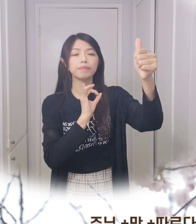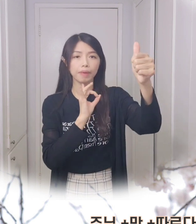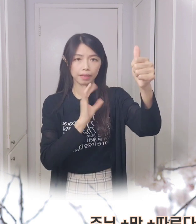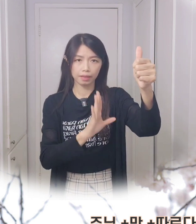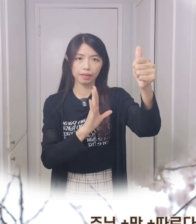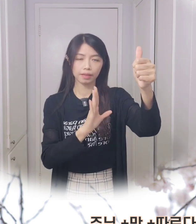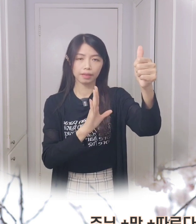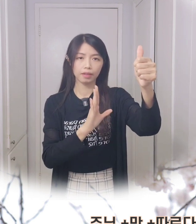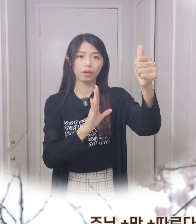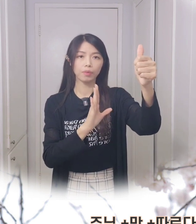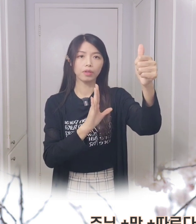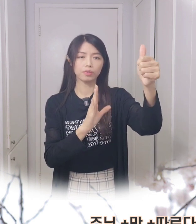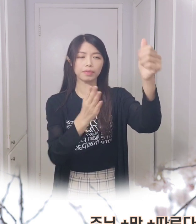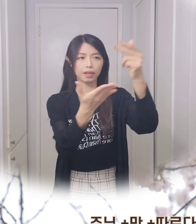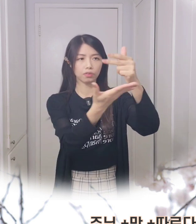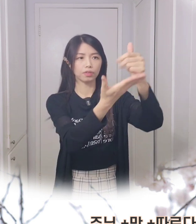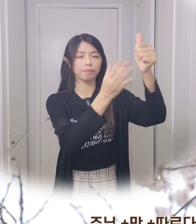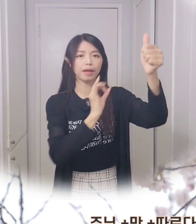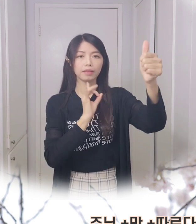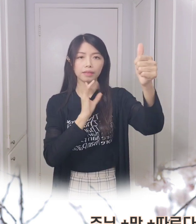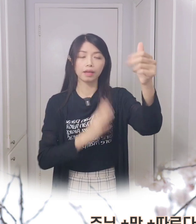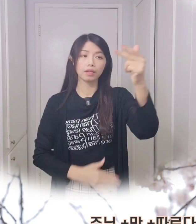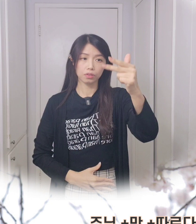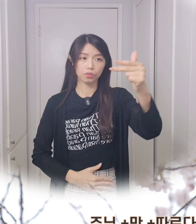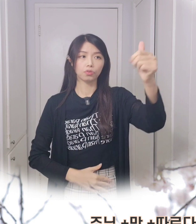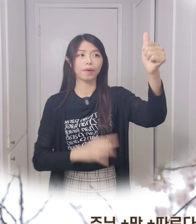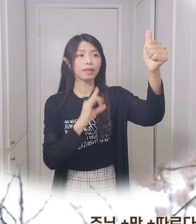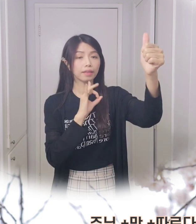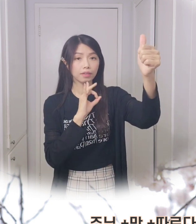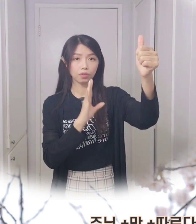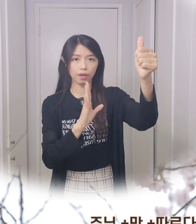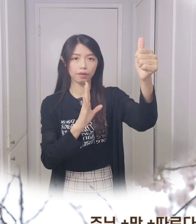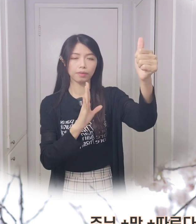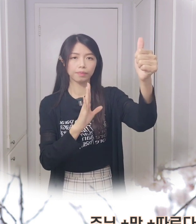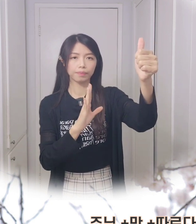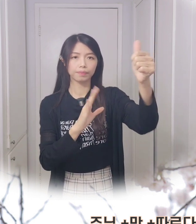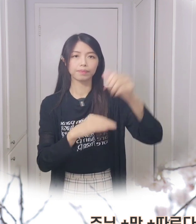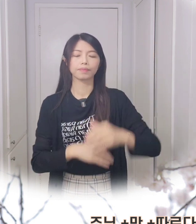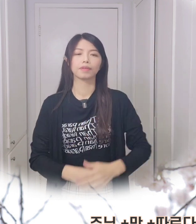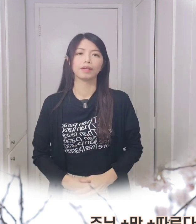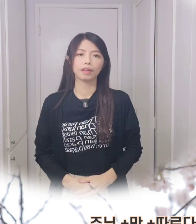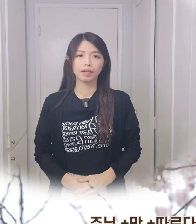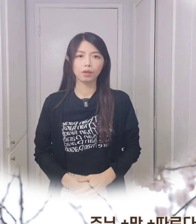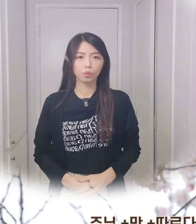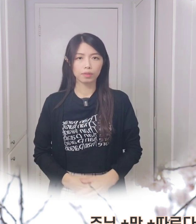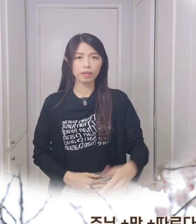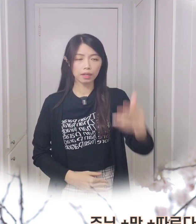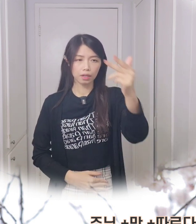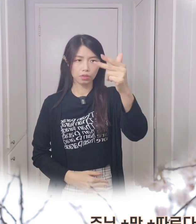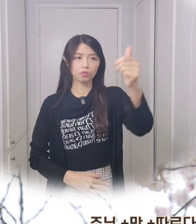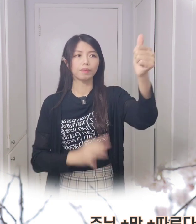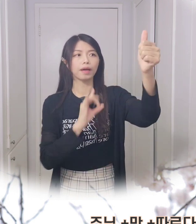주님만 이렇게 표현해 줬습니다. 주님만 주만 하셔도 돼요. 그래서